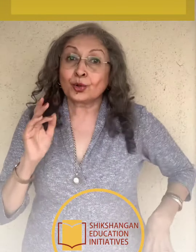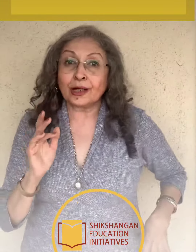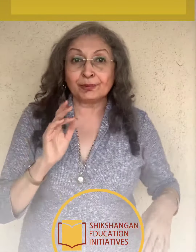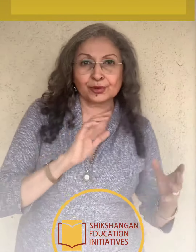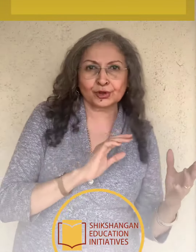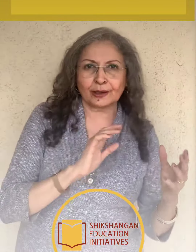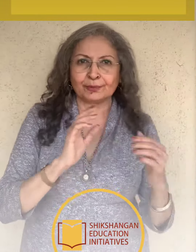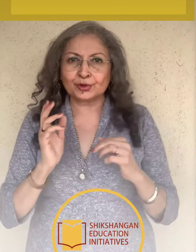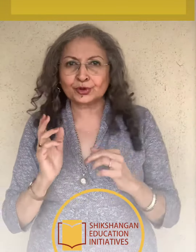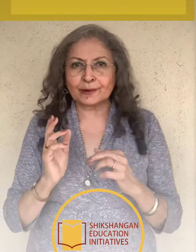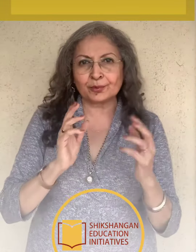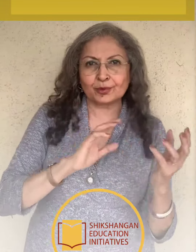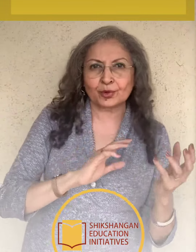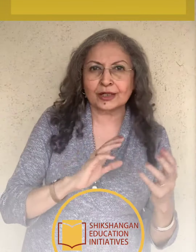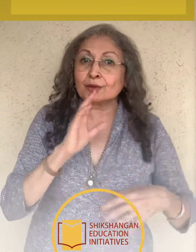कोल्हापुर सोलापुर सोलापुर कोरापुर